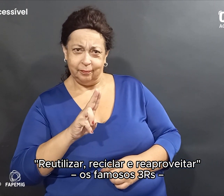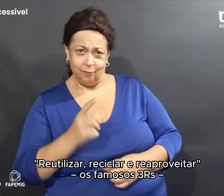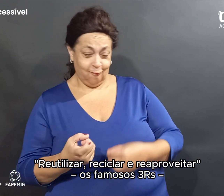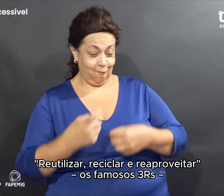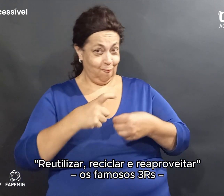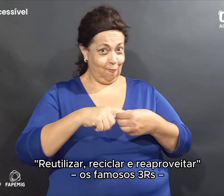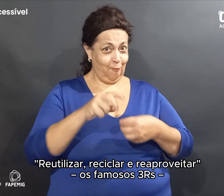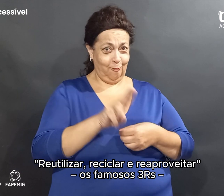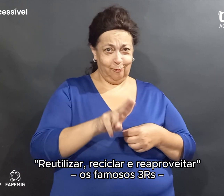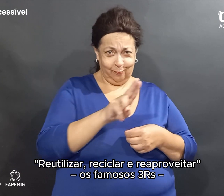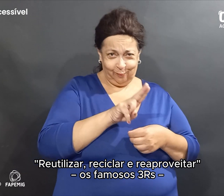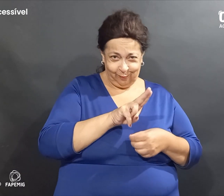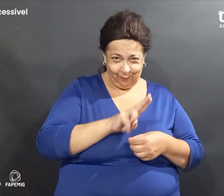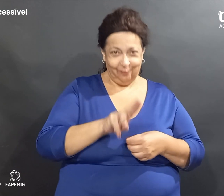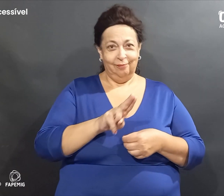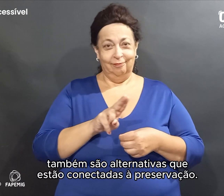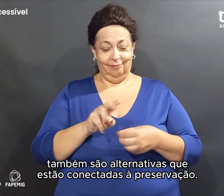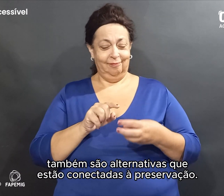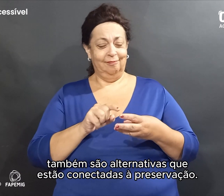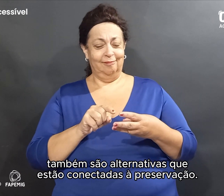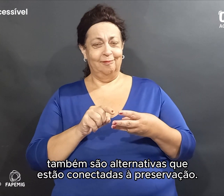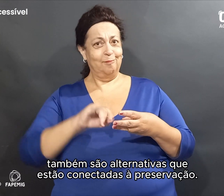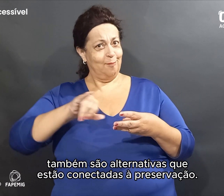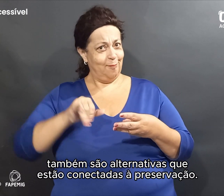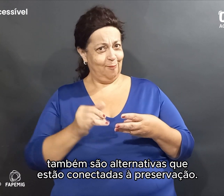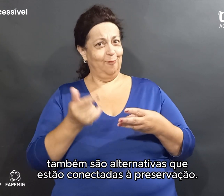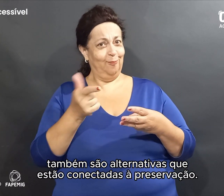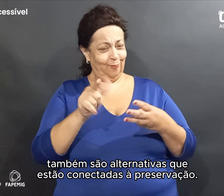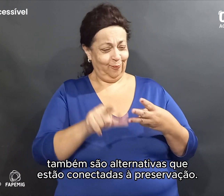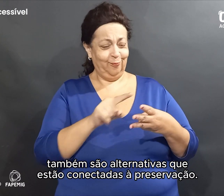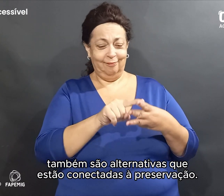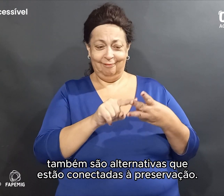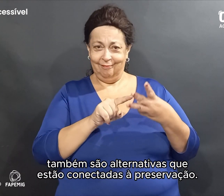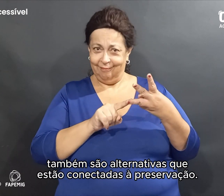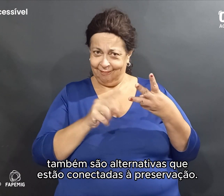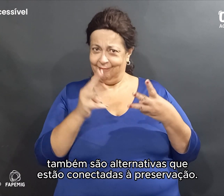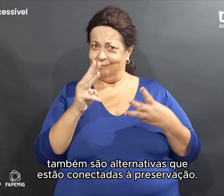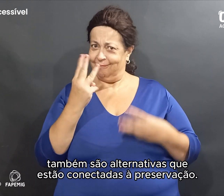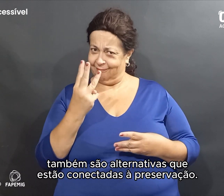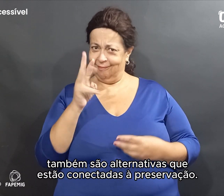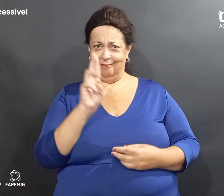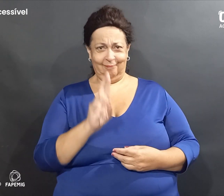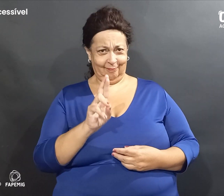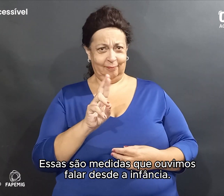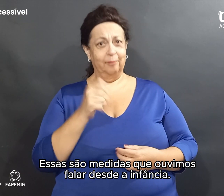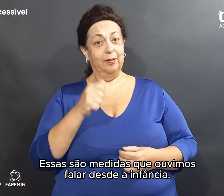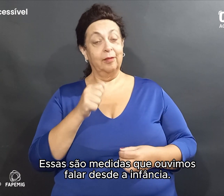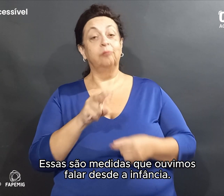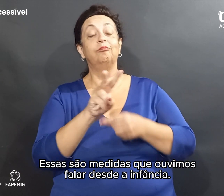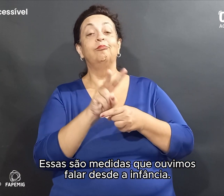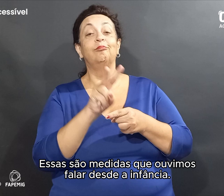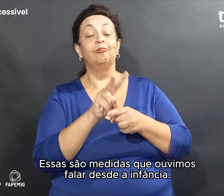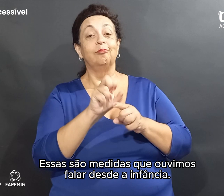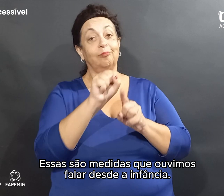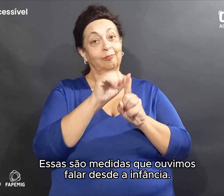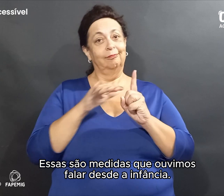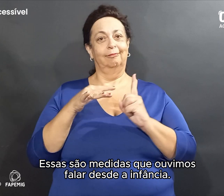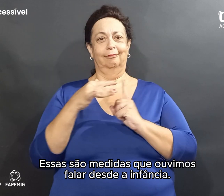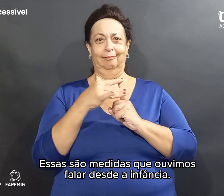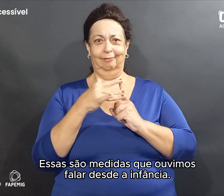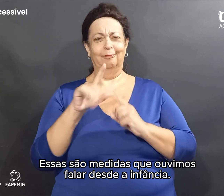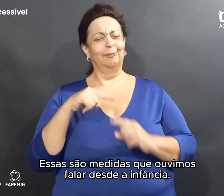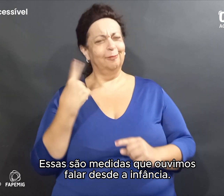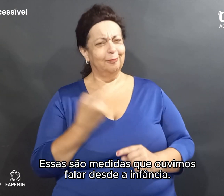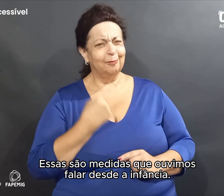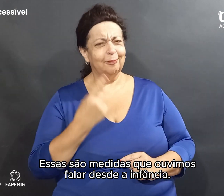reaproveitar. Os famosos 3 R's também são alternativas que estão conectadas à preservação. Essas são medidas que ouvimos